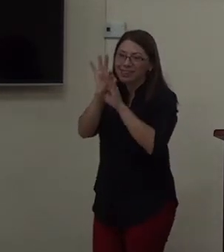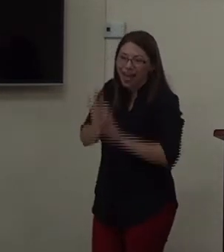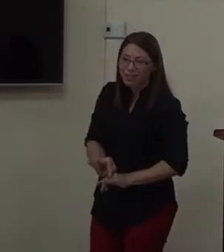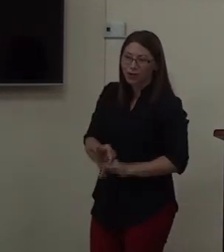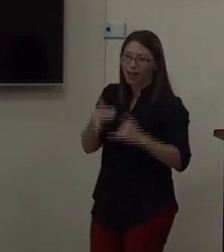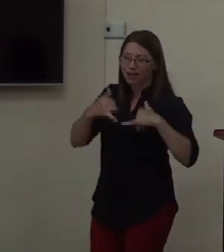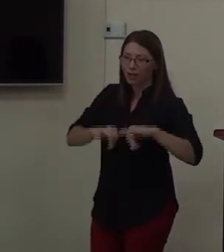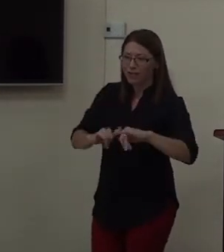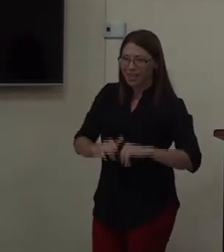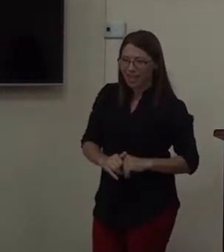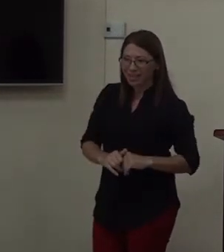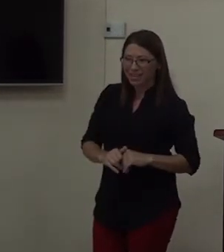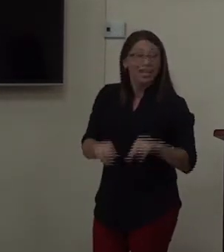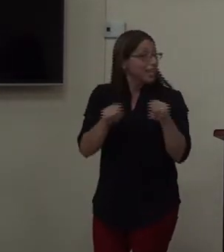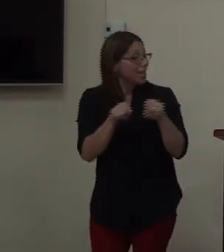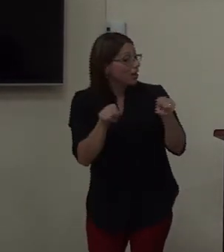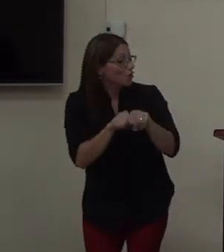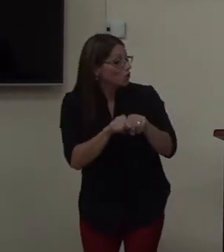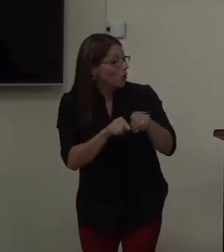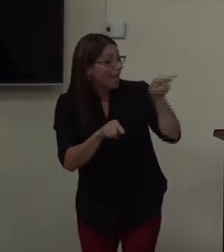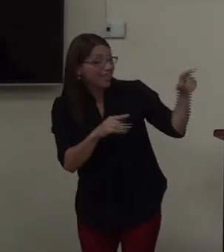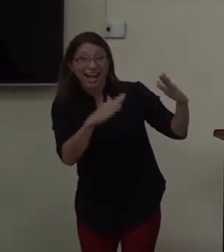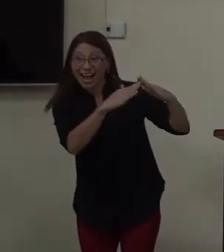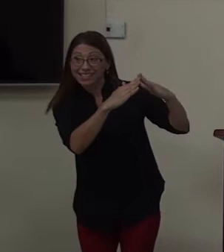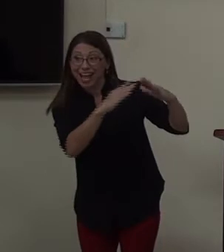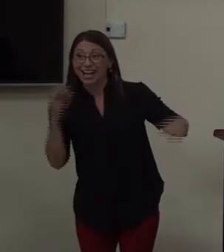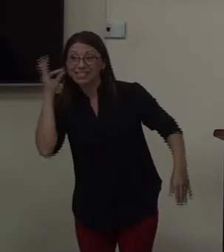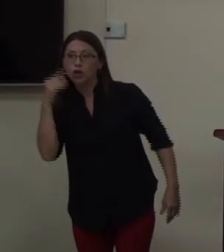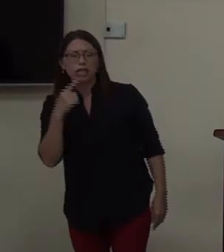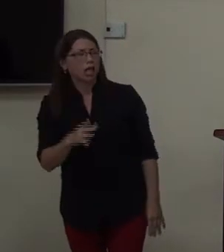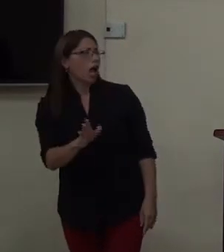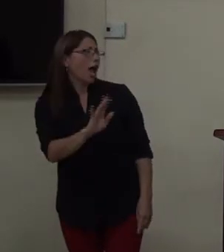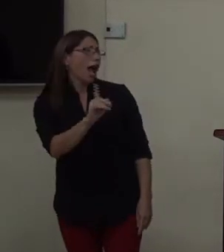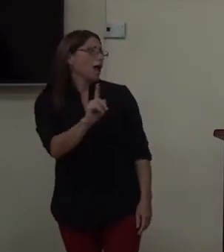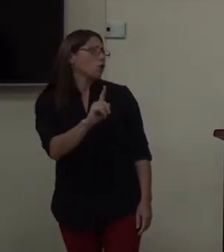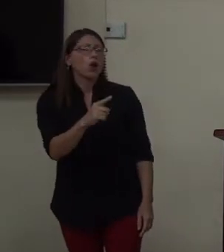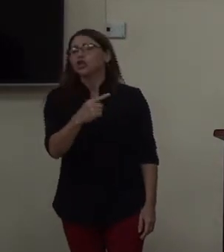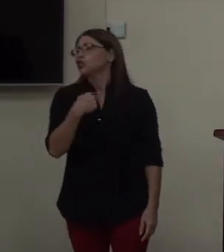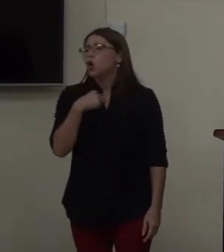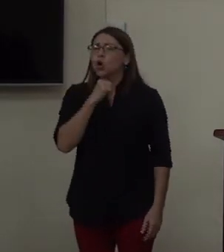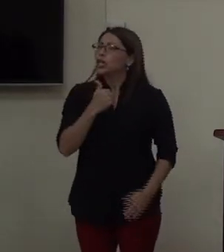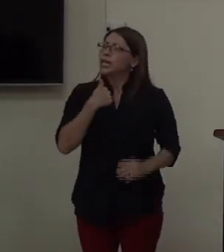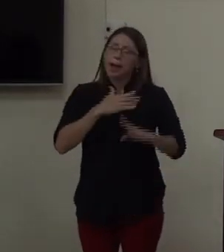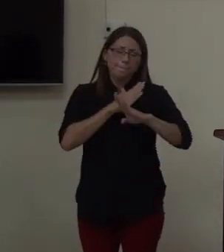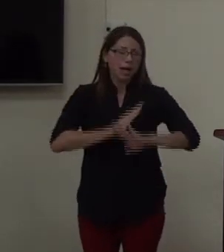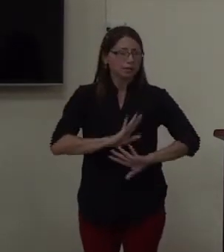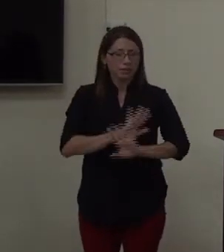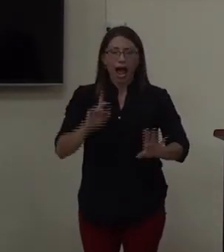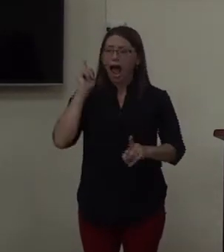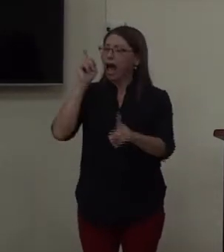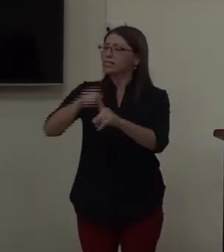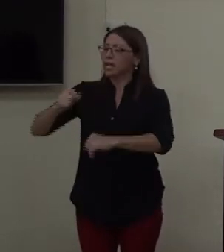todavía. Y incluso en esta casa, ¿verdad? La señora decía, no, sí, yo no tenía paz hasta que no me construyeran el rancho, ¿verdad? Y de